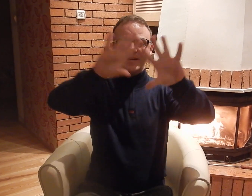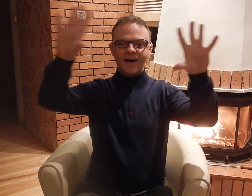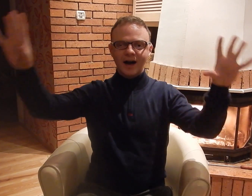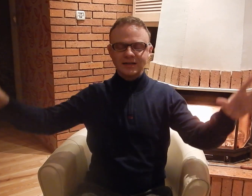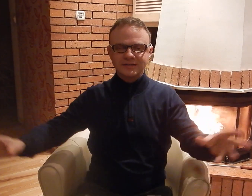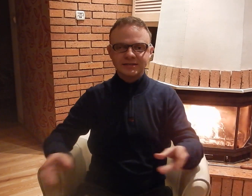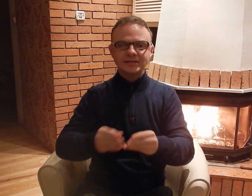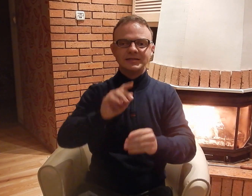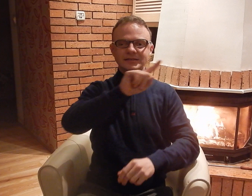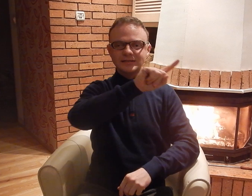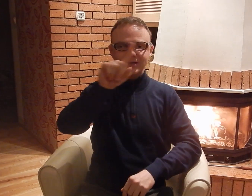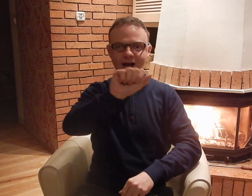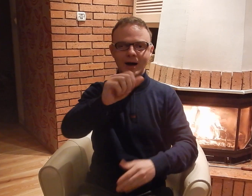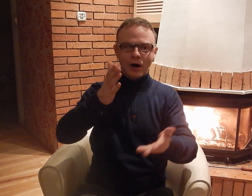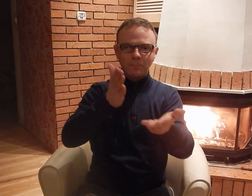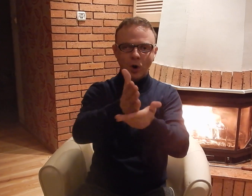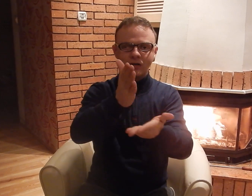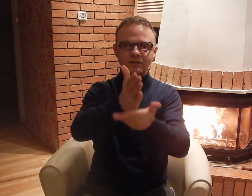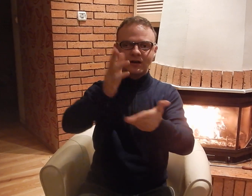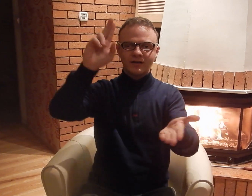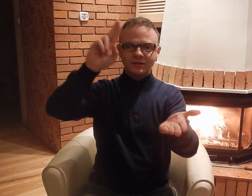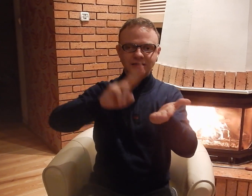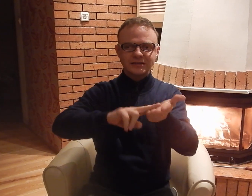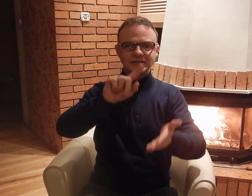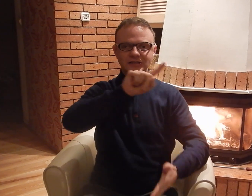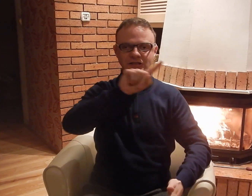Dziękuję wszystkim za pomoc na